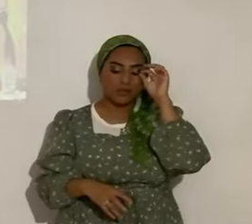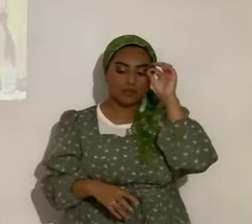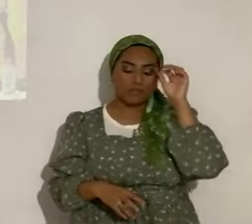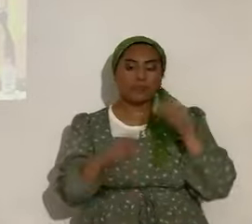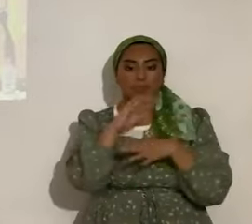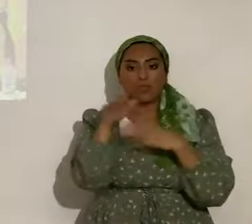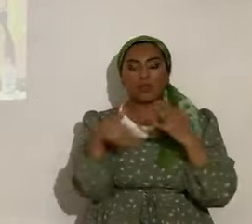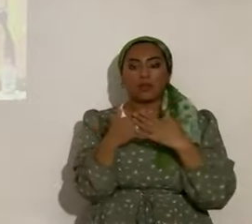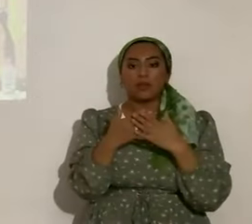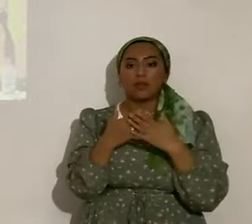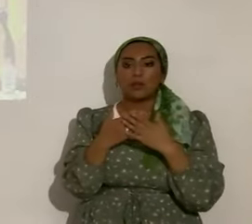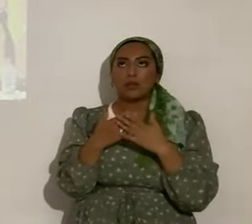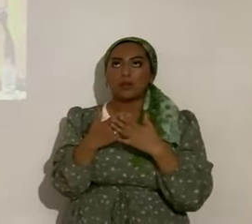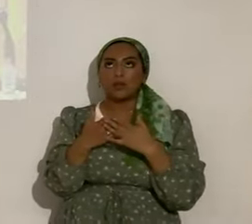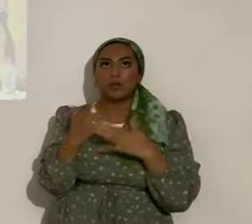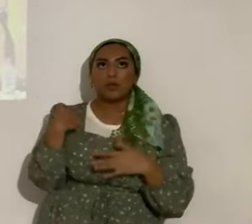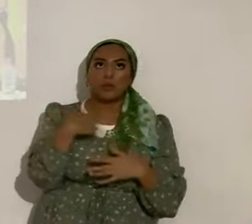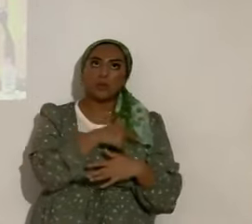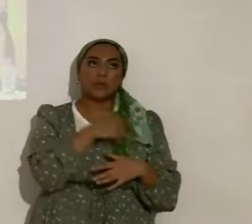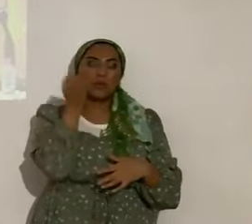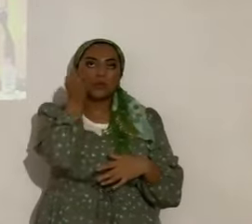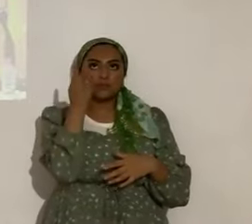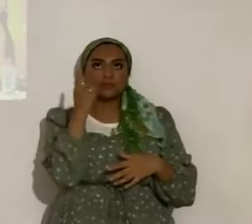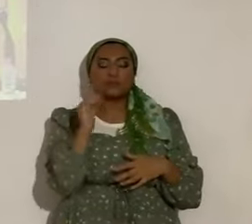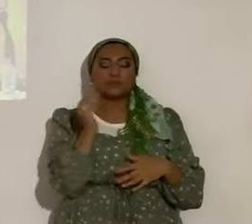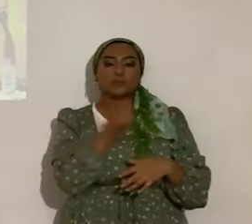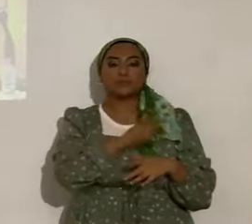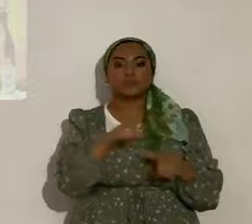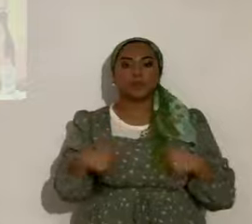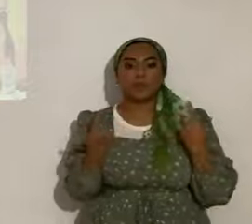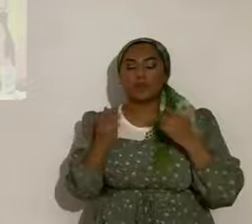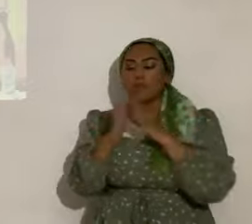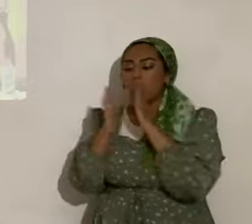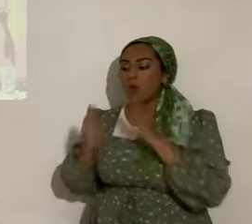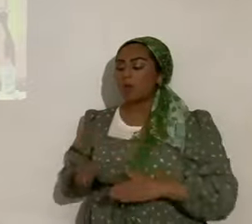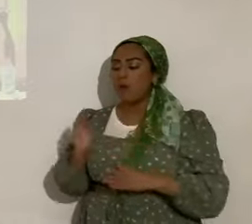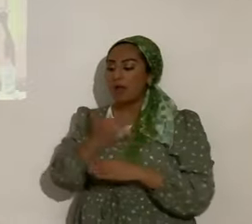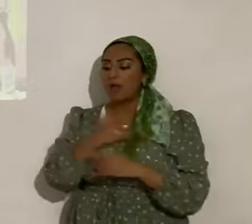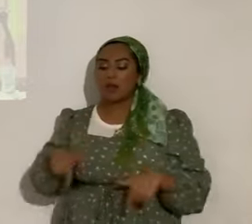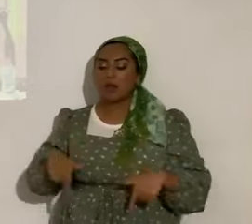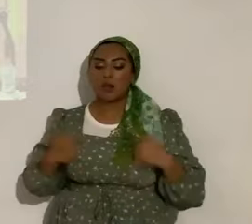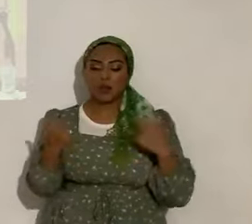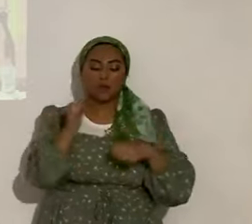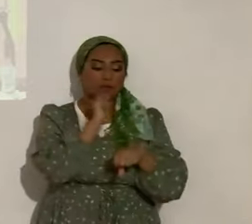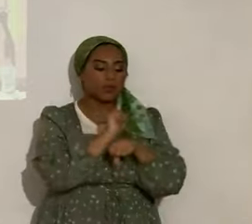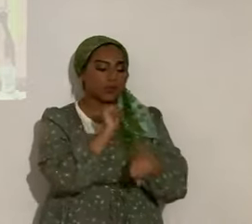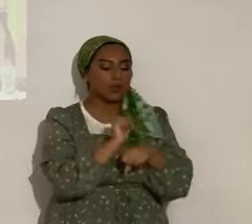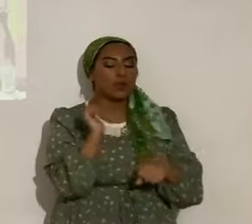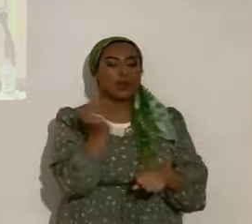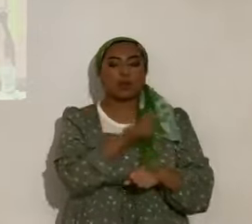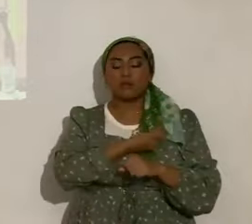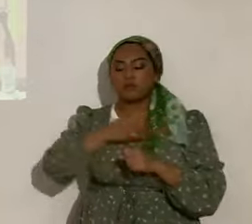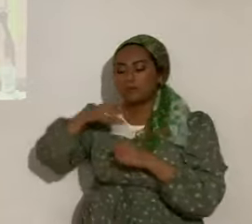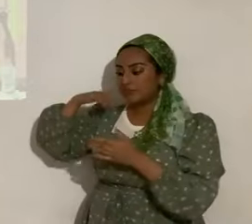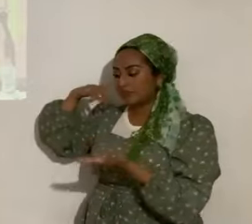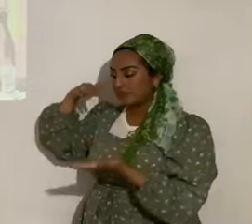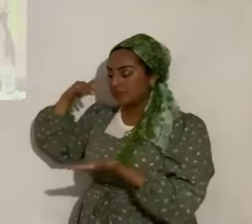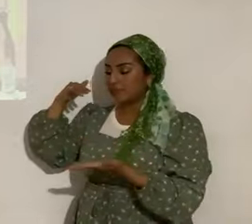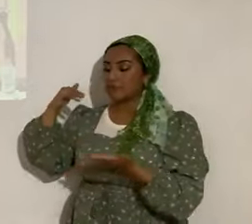Todo lo que nos concierne, nuestra vida en el hogar, nuestra vida en el trabajo, nuestros estudios, etcétera, etcétera,